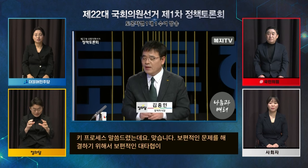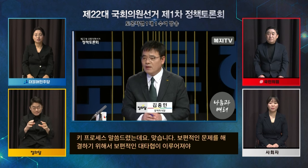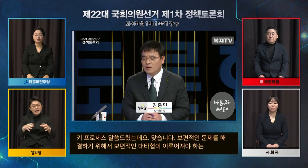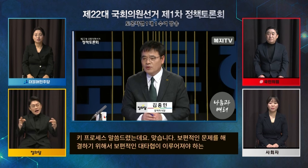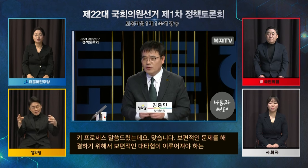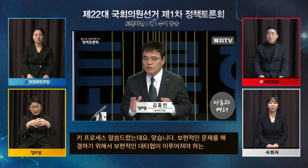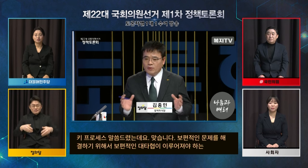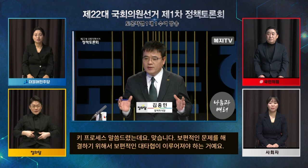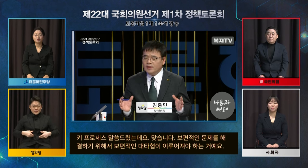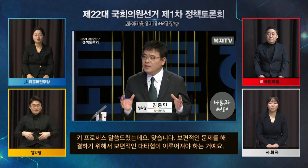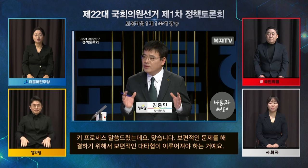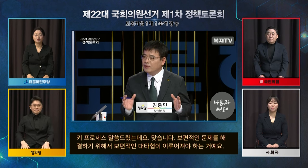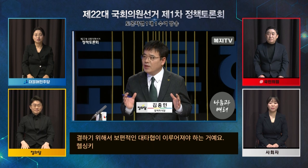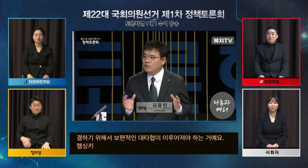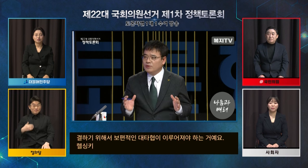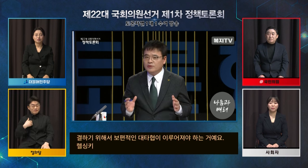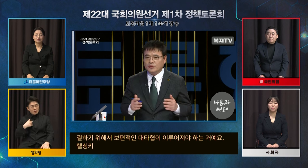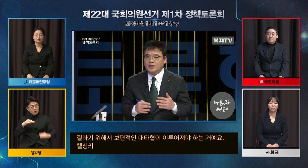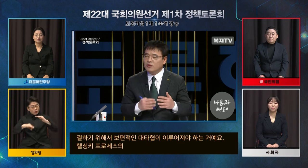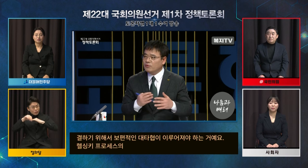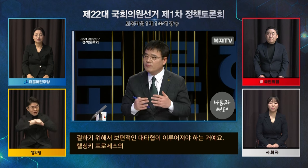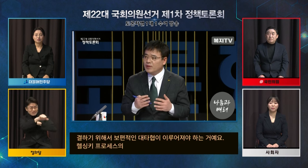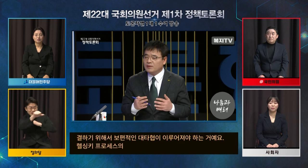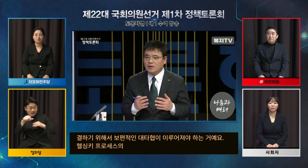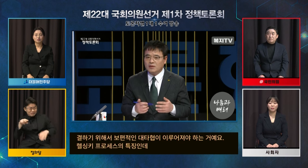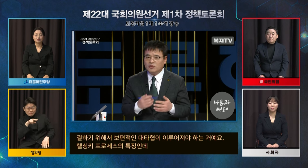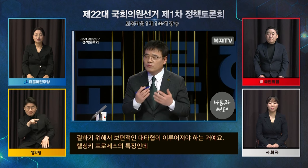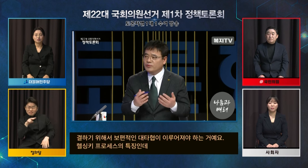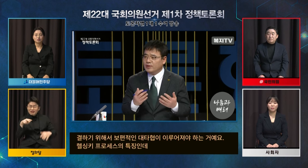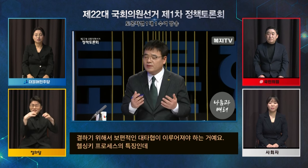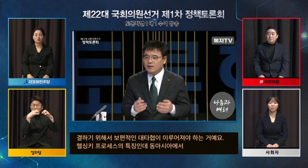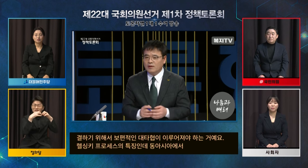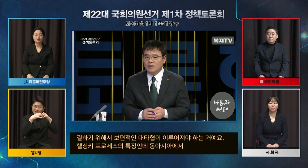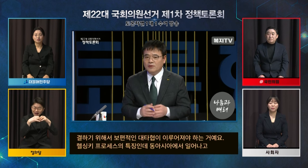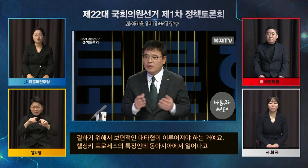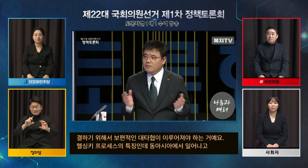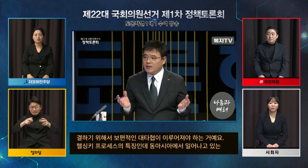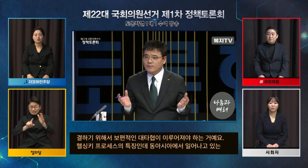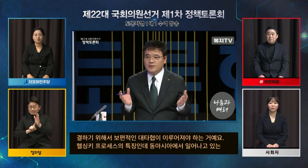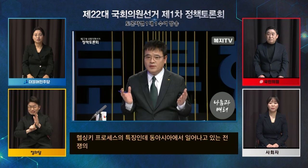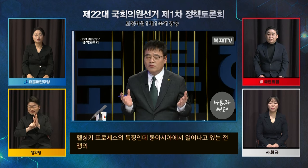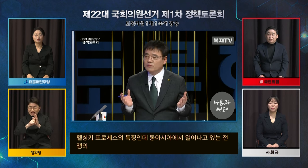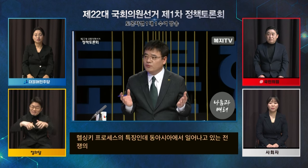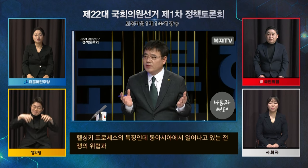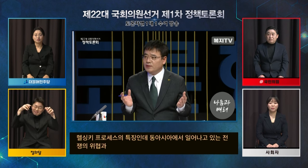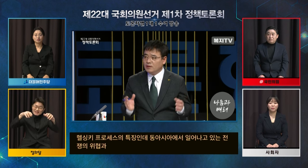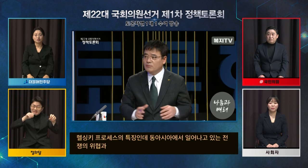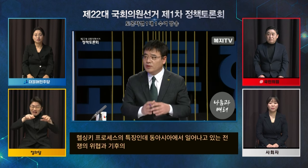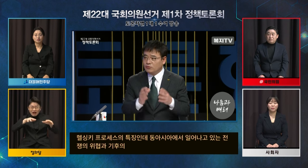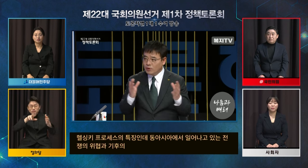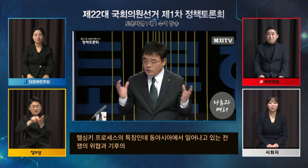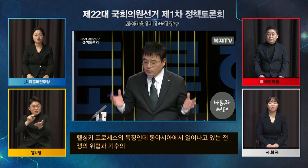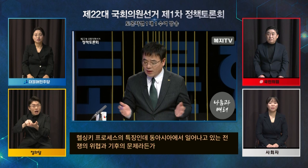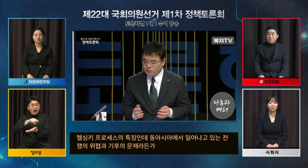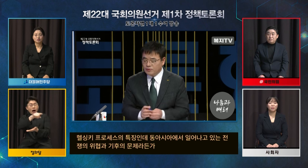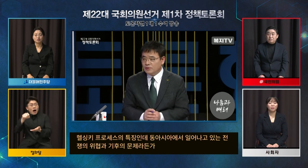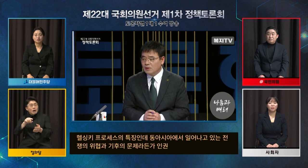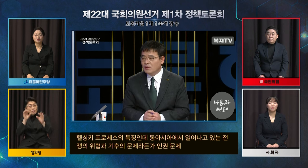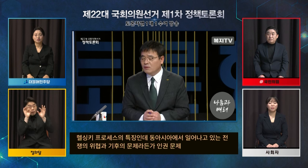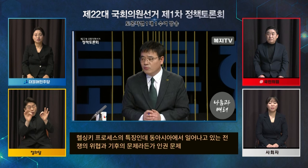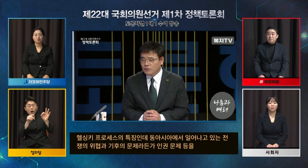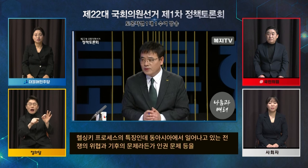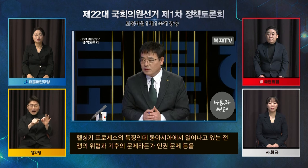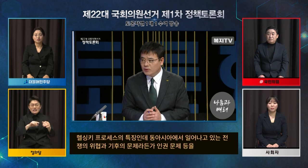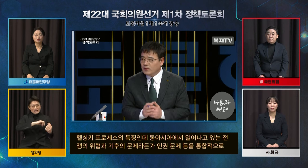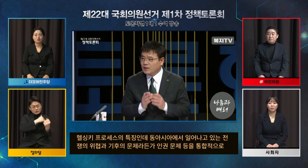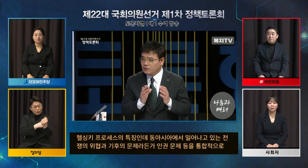특징인데 저희도 동아시아에서 일어나고 있는 전쟁의 위협이라든가 기후 문제라든가 여러 가지 말씀하신 입권 문제라든가 이런 문제를 동합적으로 다루는